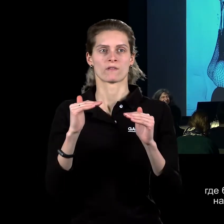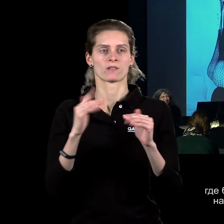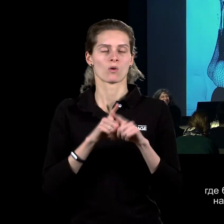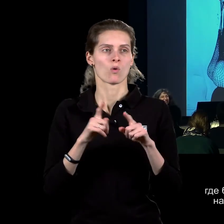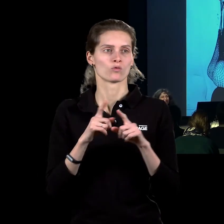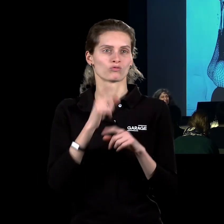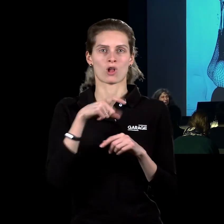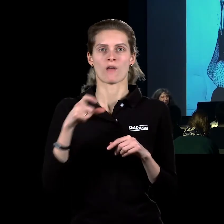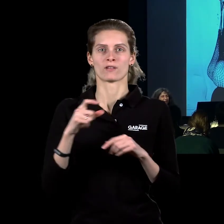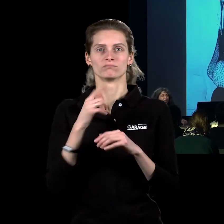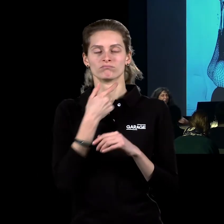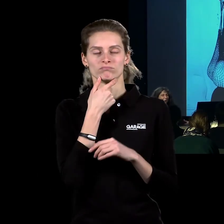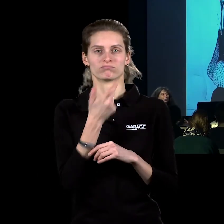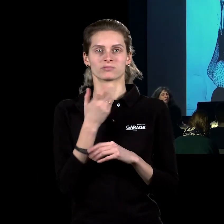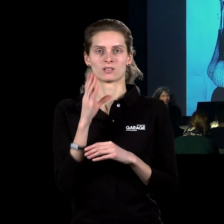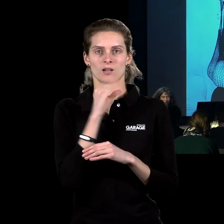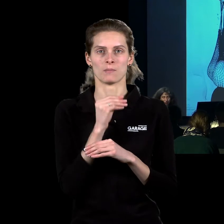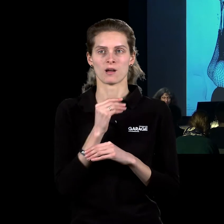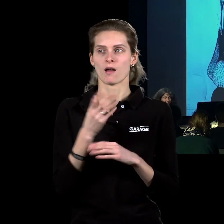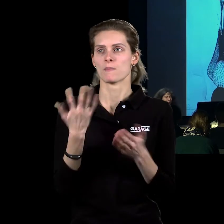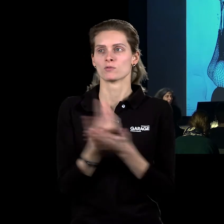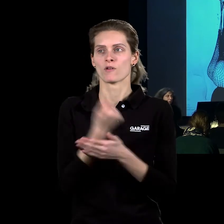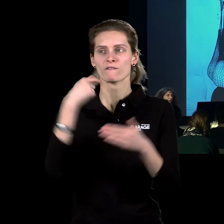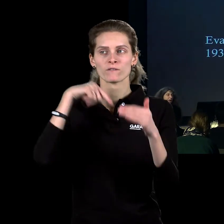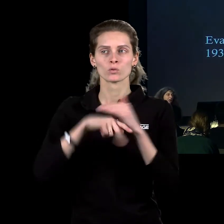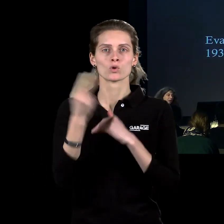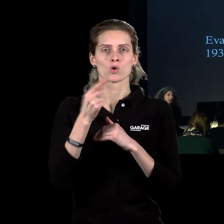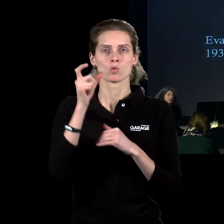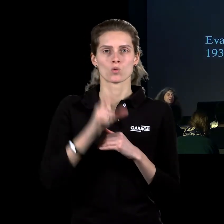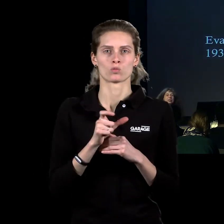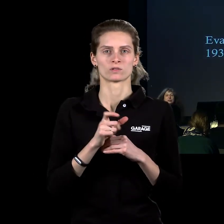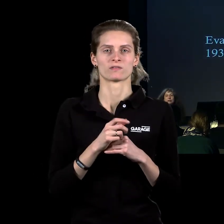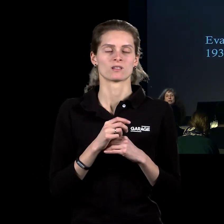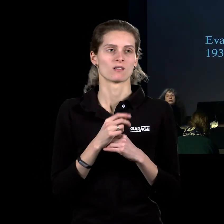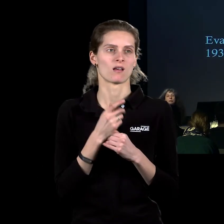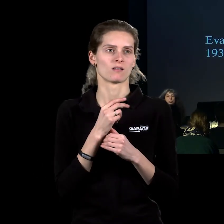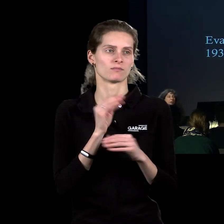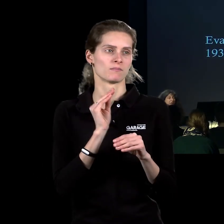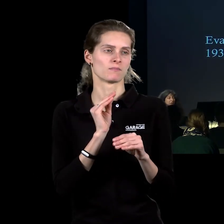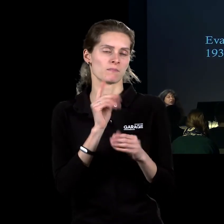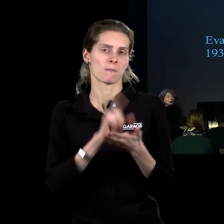общечеловеческий, да, уровень, чем уровень просто внутри художественной пародии. Эва Гессе,